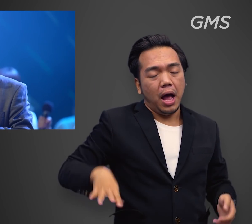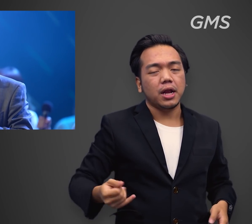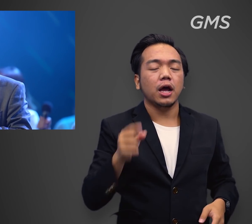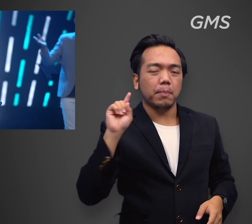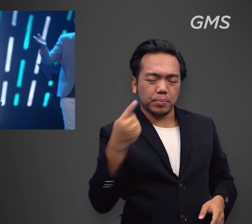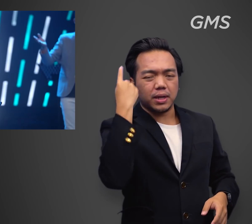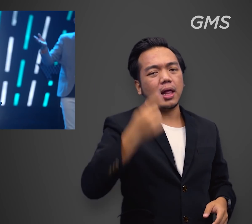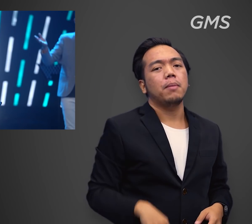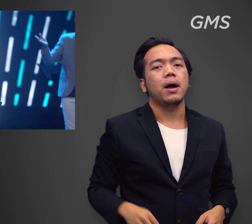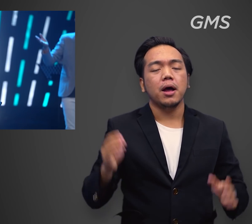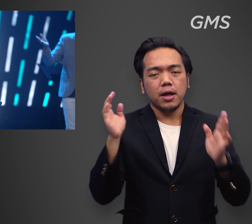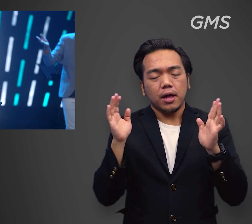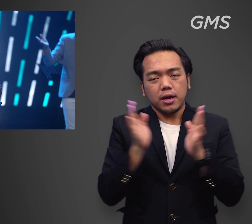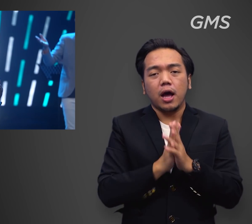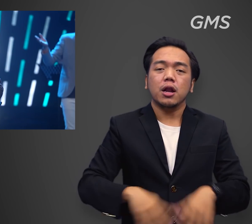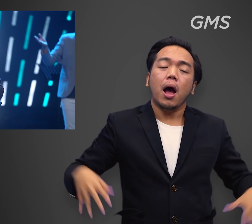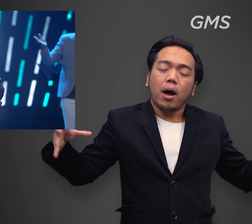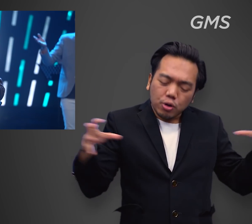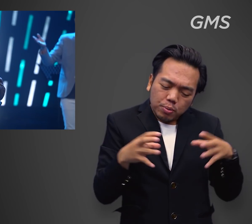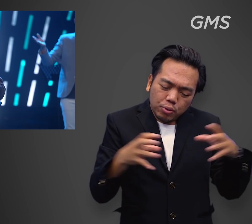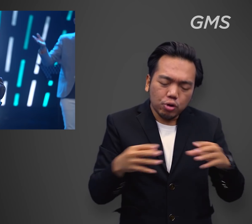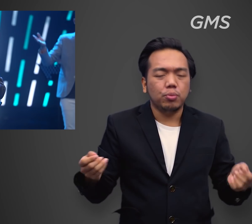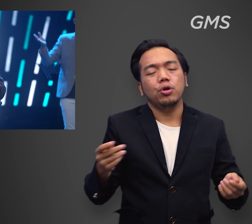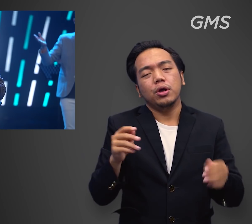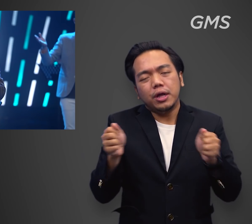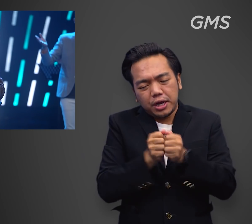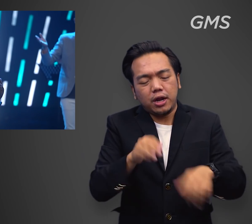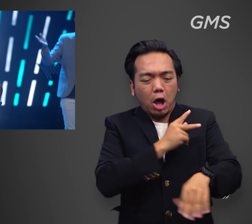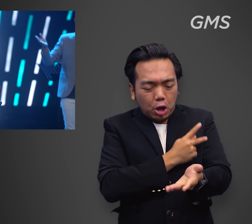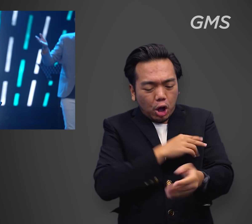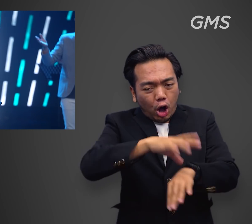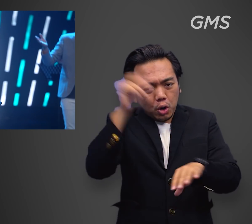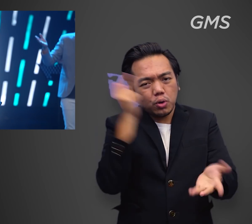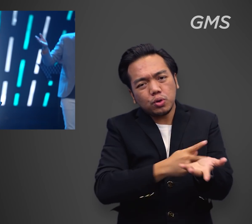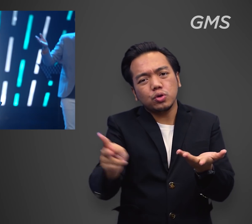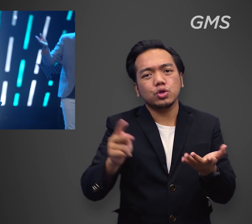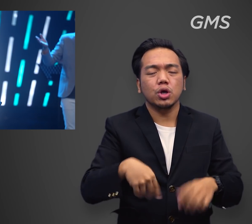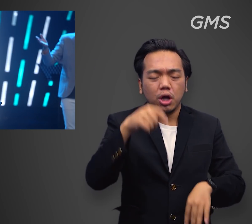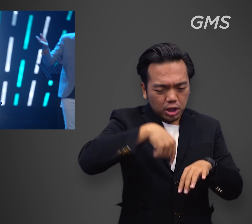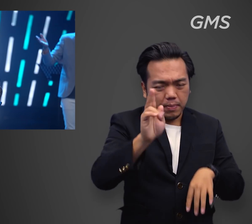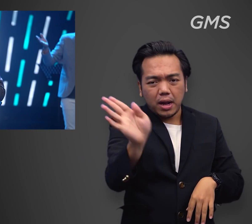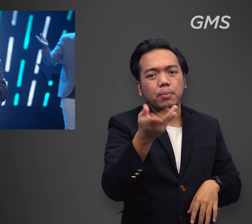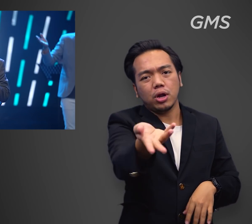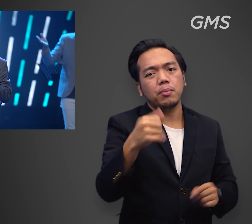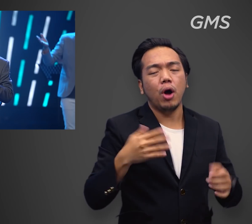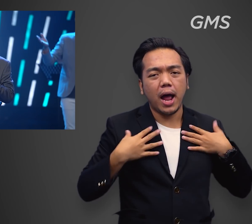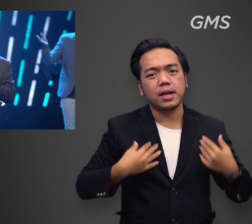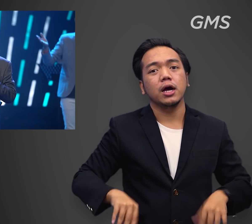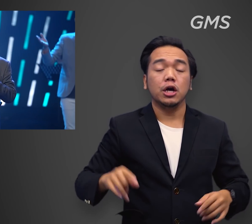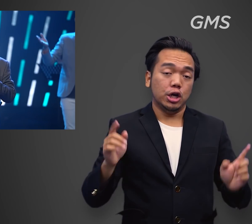Yesus Kristus, dan persekutuan di dalam Roh Kudus selalu beserta saudara dimanapun saudara